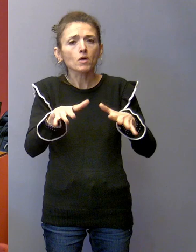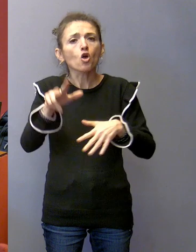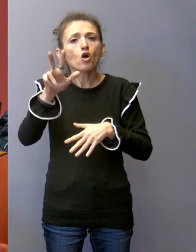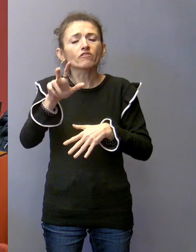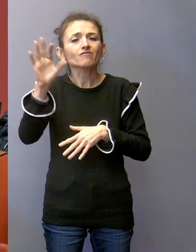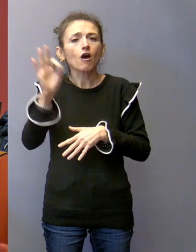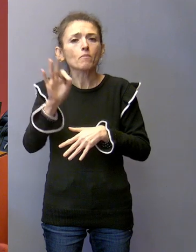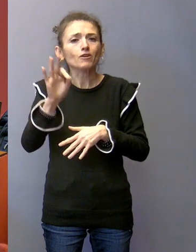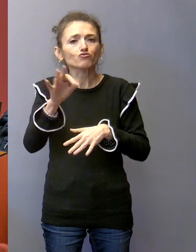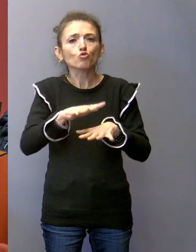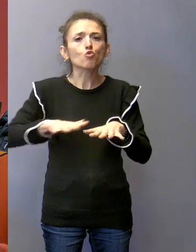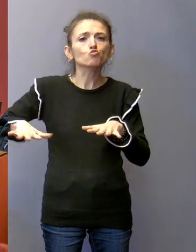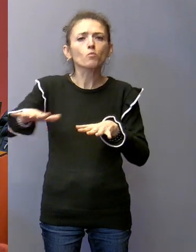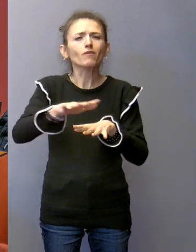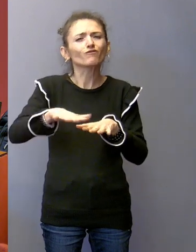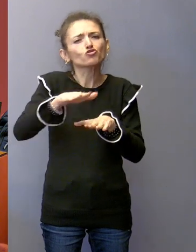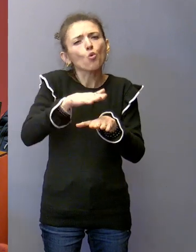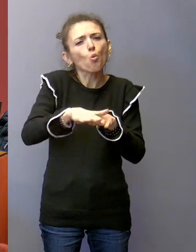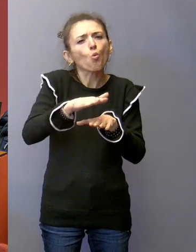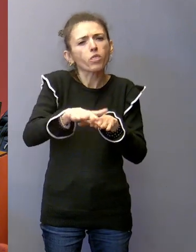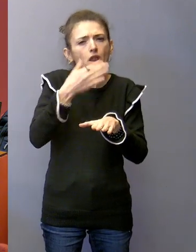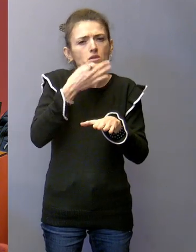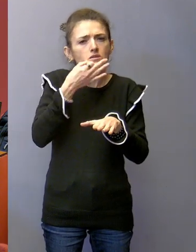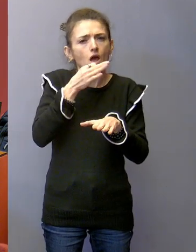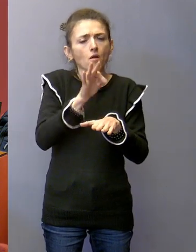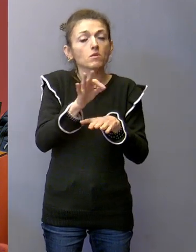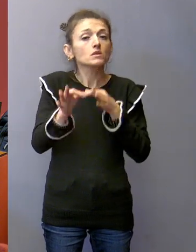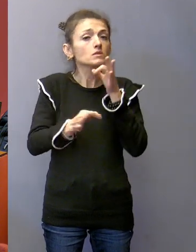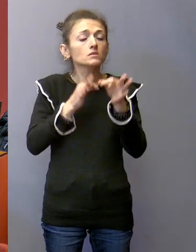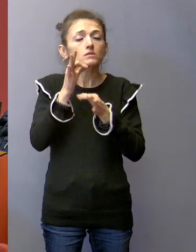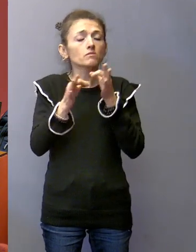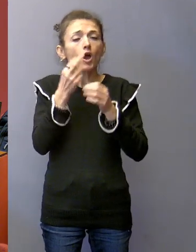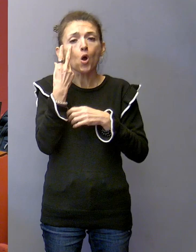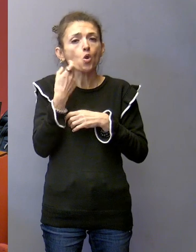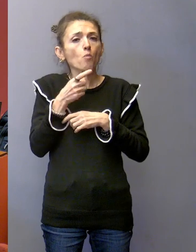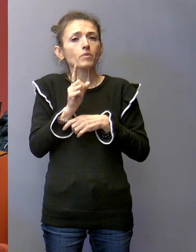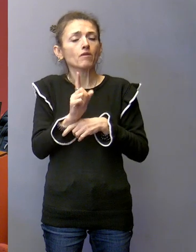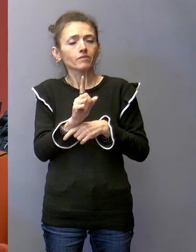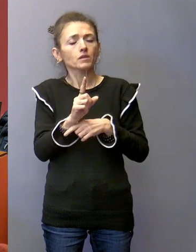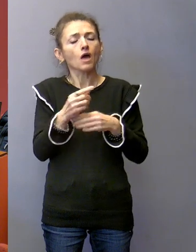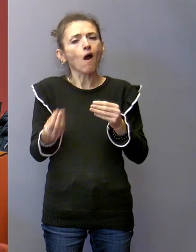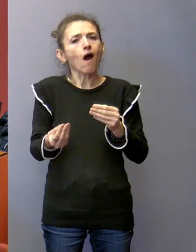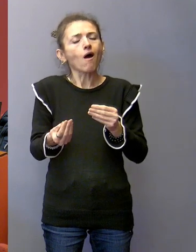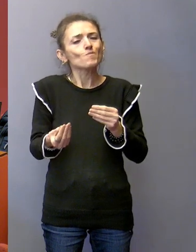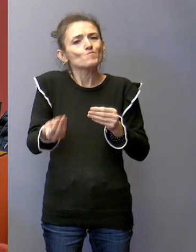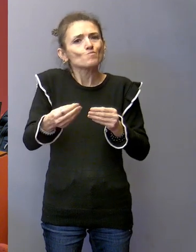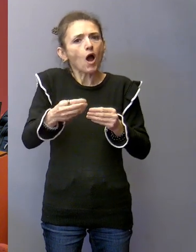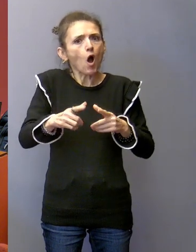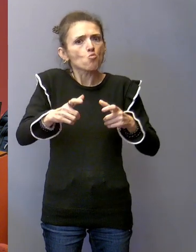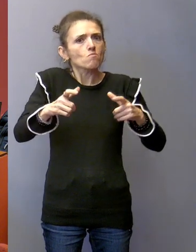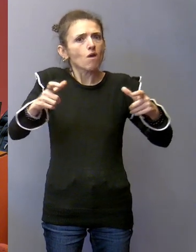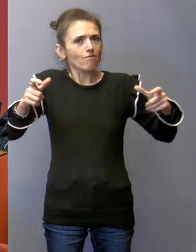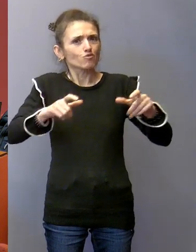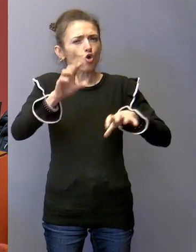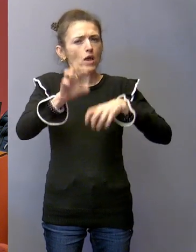agibile quindi tradotto non sono previste disposizioni che consentono un incremento del peso insediativo e questo è il primo punto